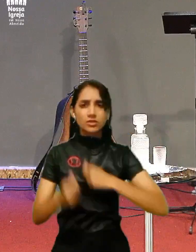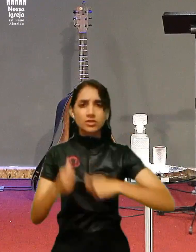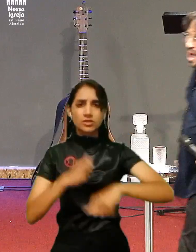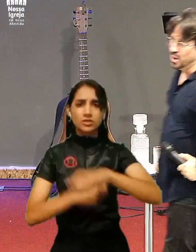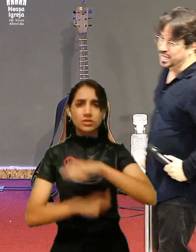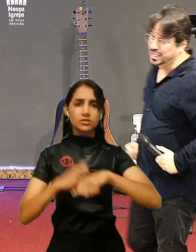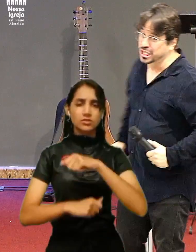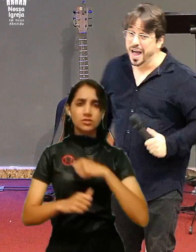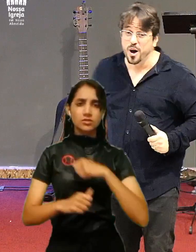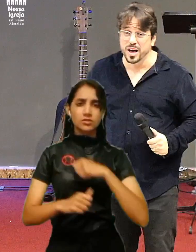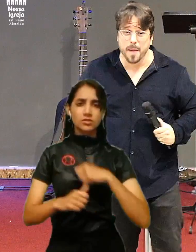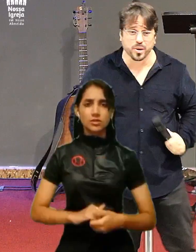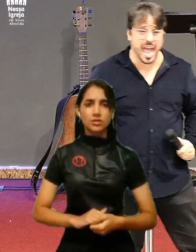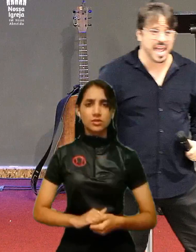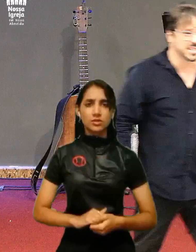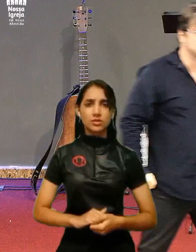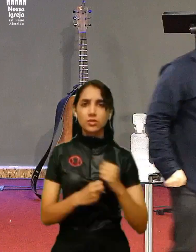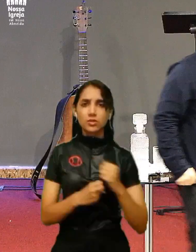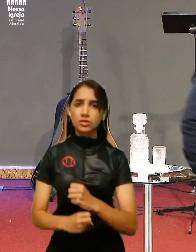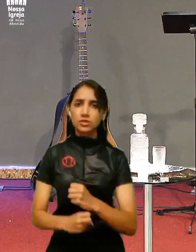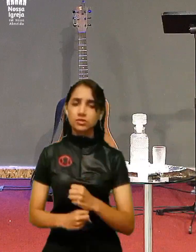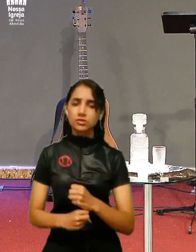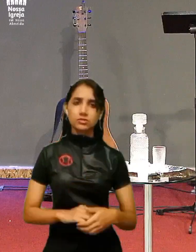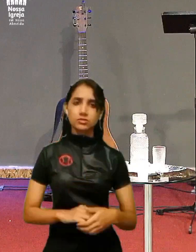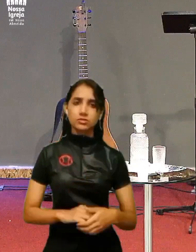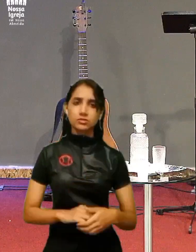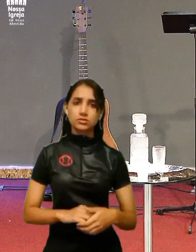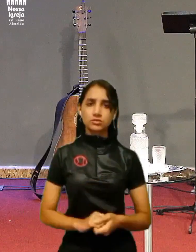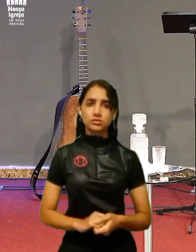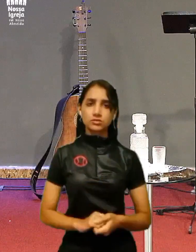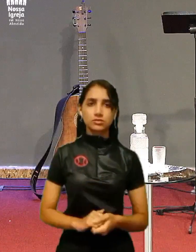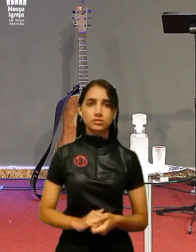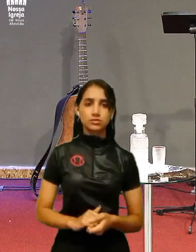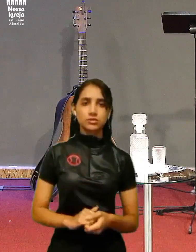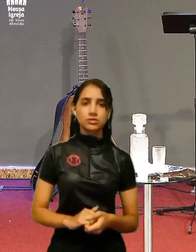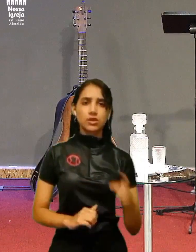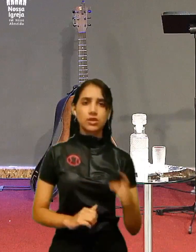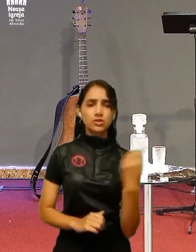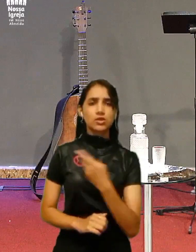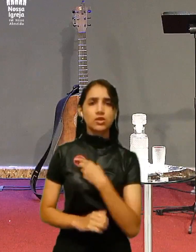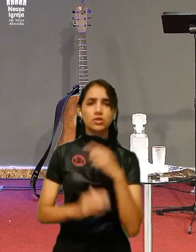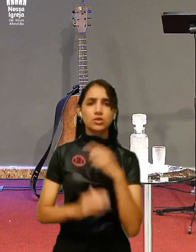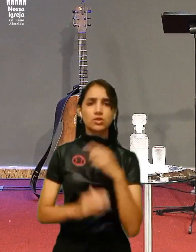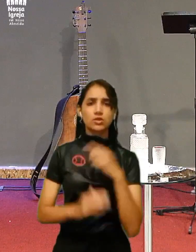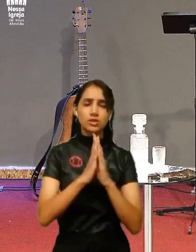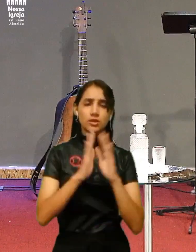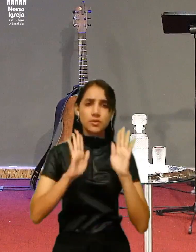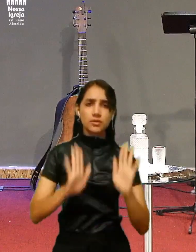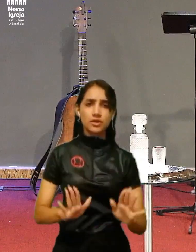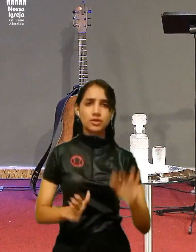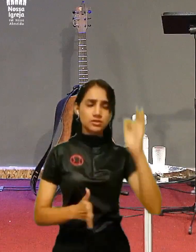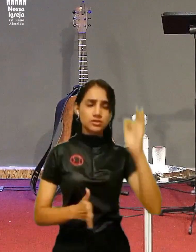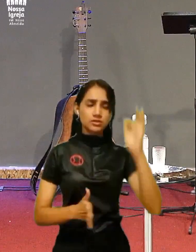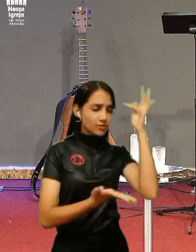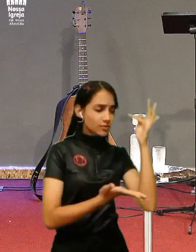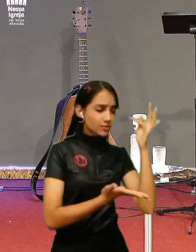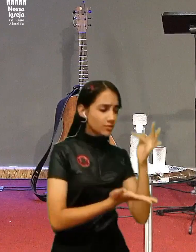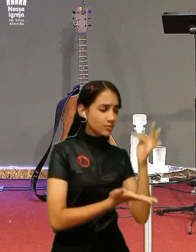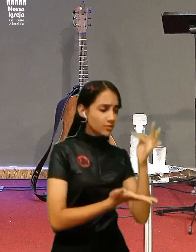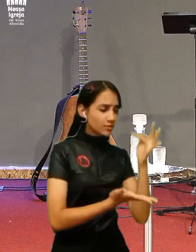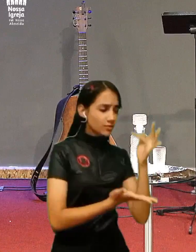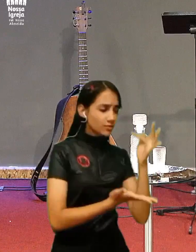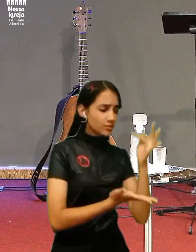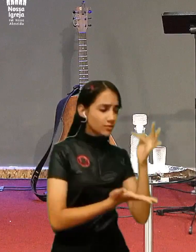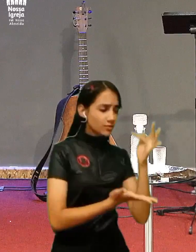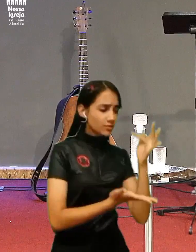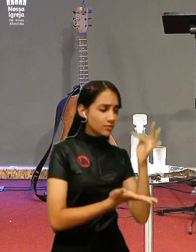meus irmãos, a gente vai orar por eles, mas precisa ser com a fé dessa criança. Da mesma maneira que